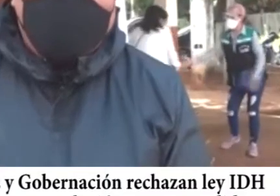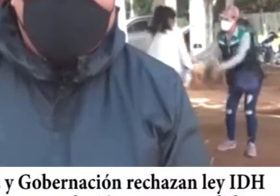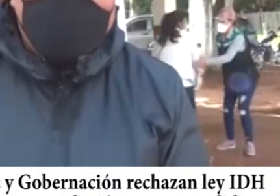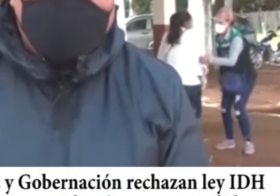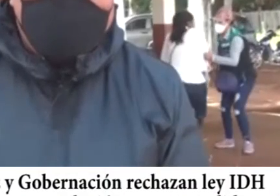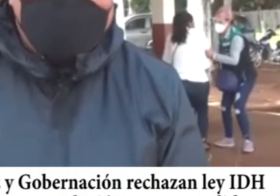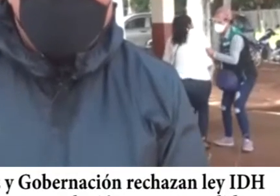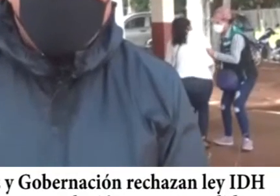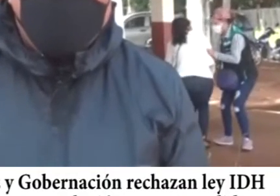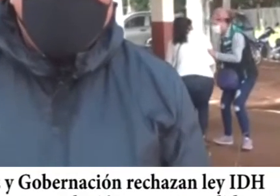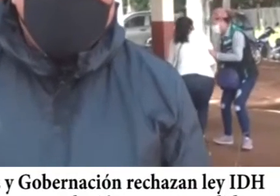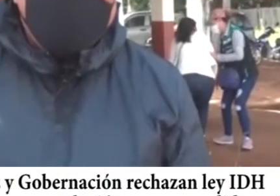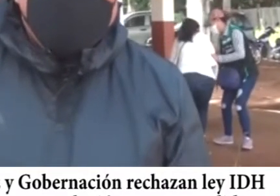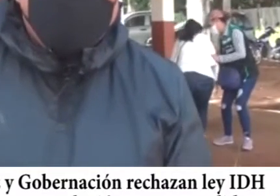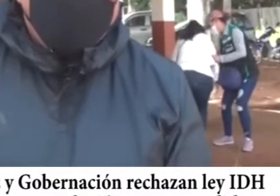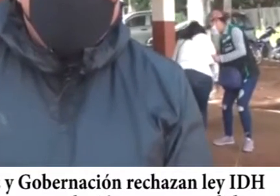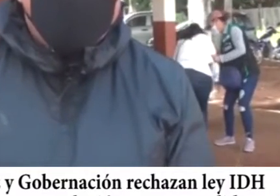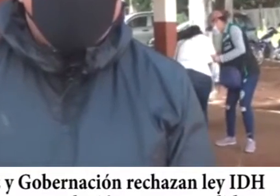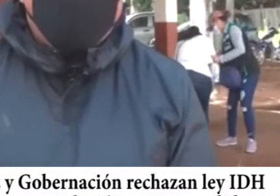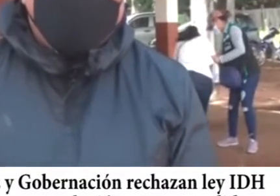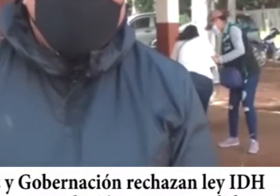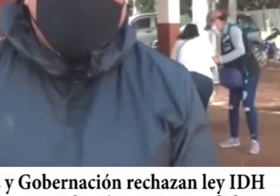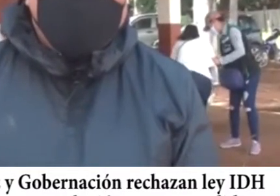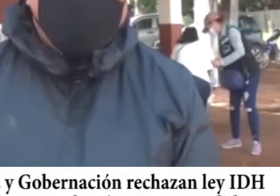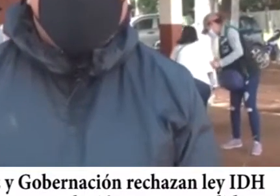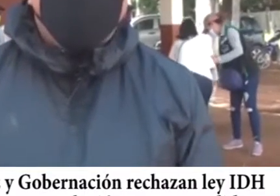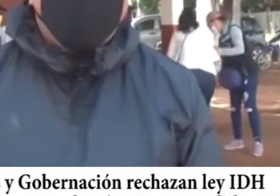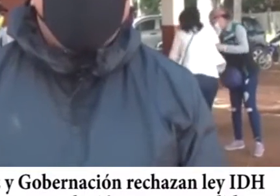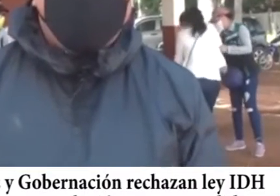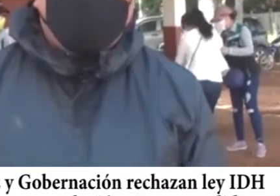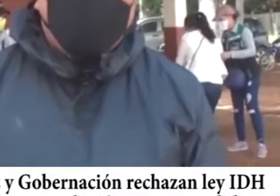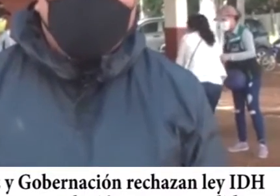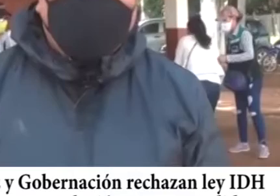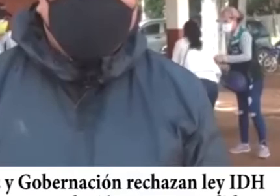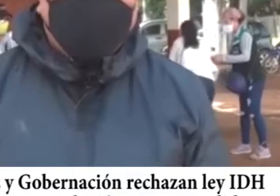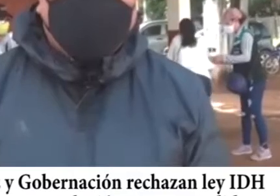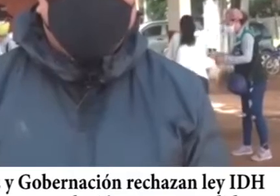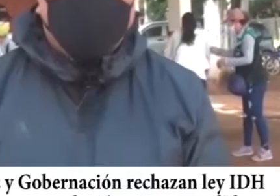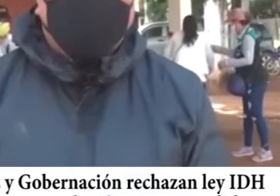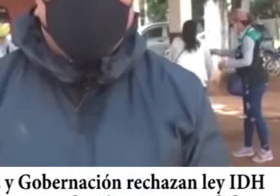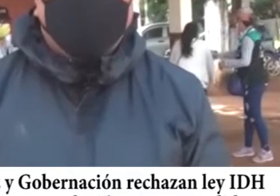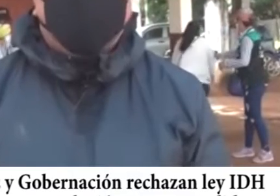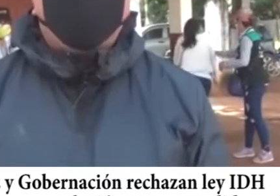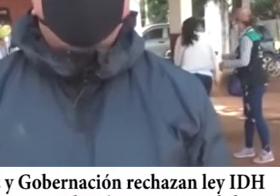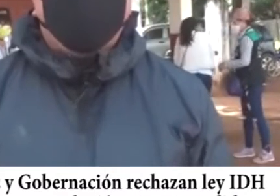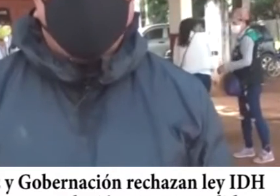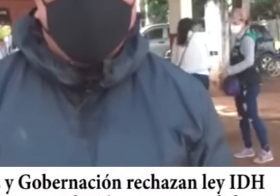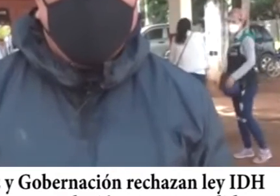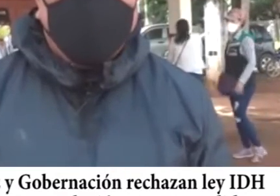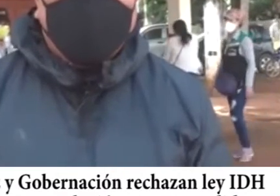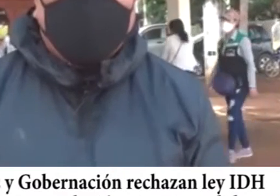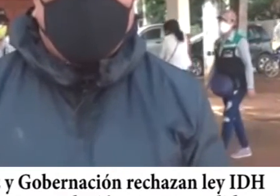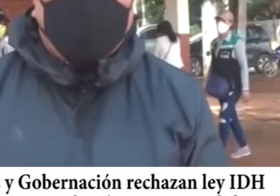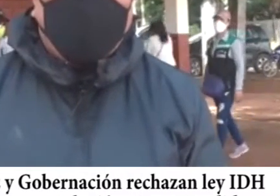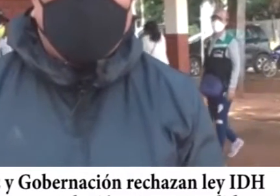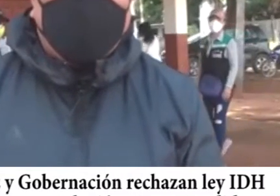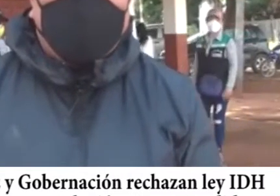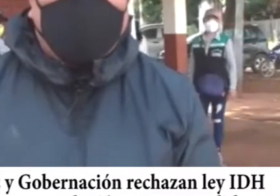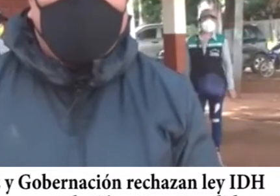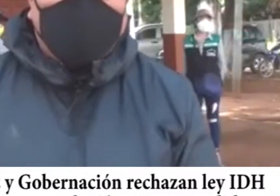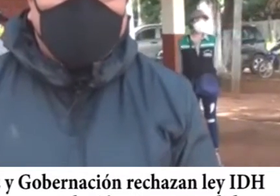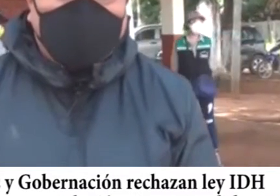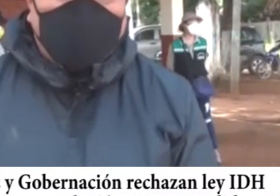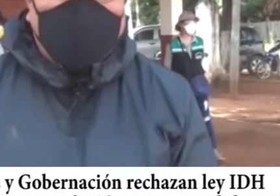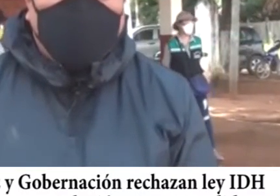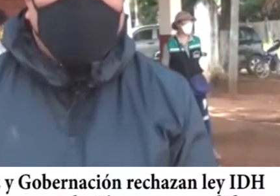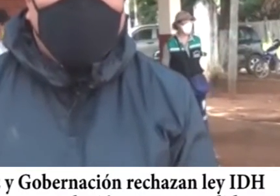la brevedad posible para no entorpecer y entrar a una medida dura que seguramente hoy definida, que la vamos a tener